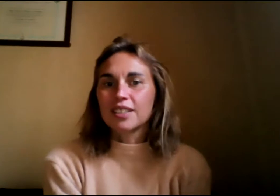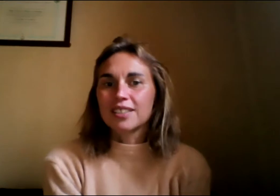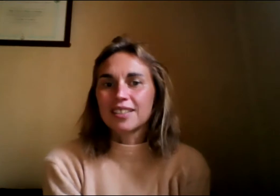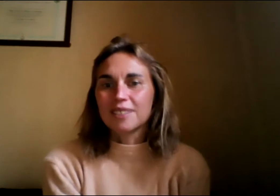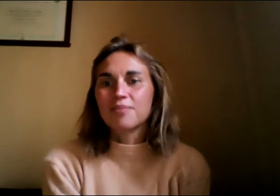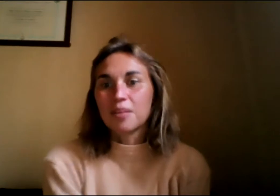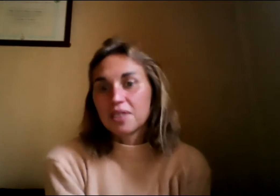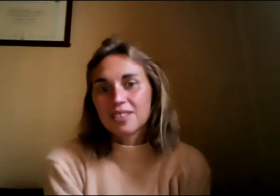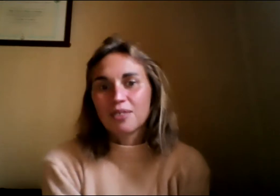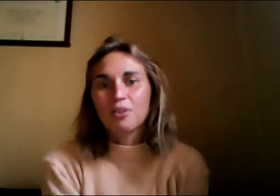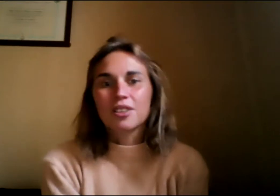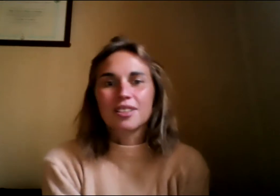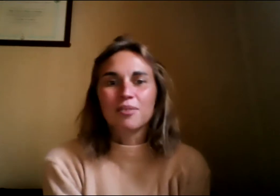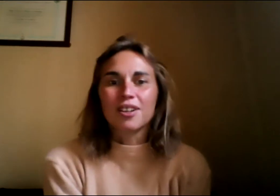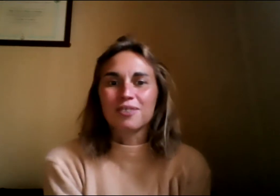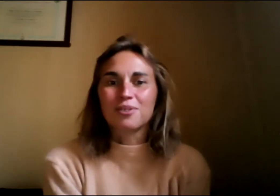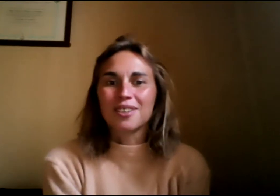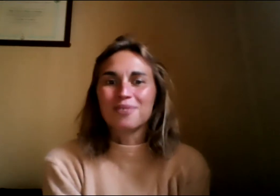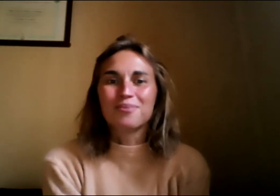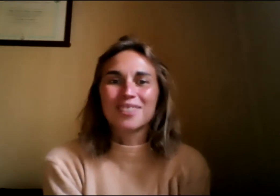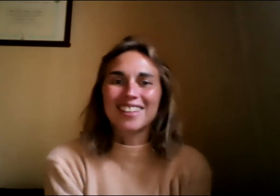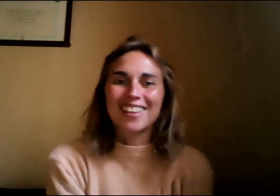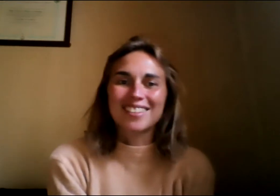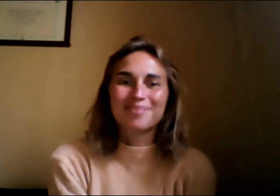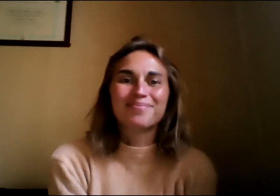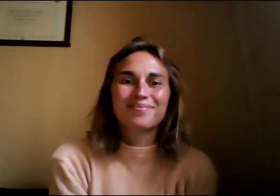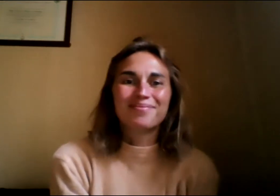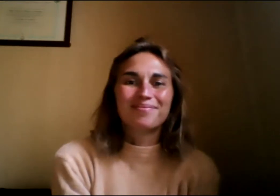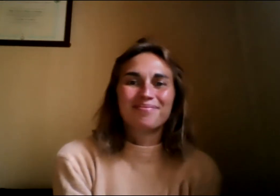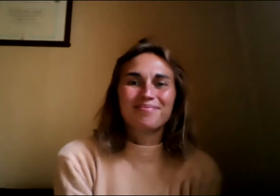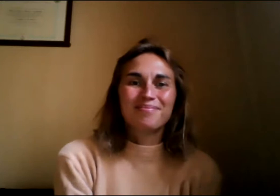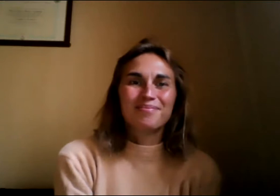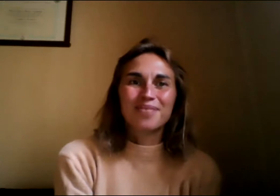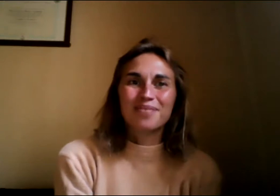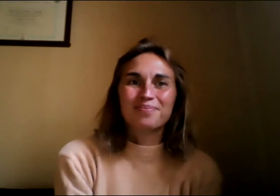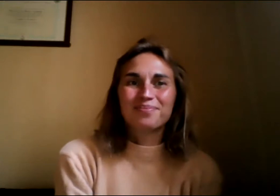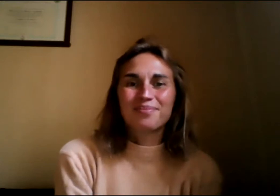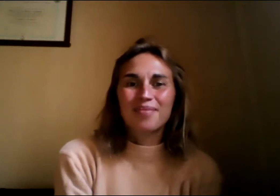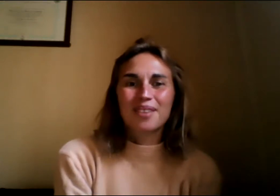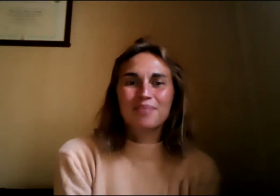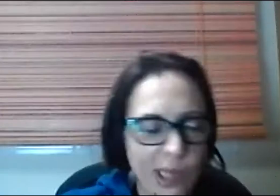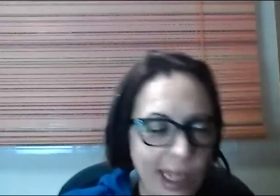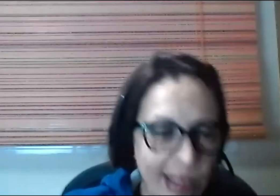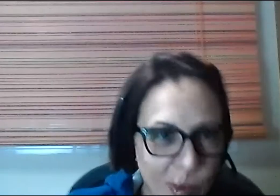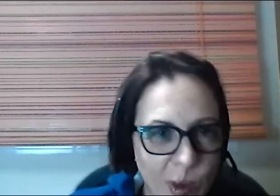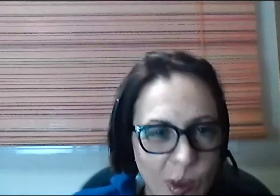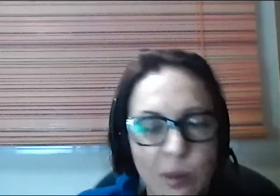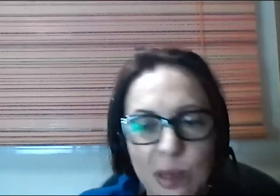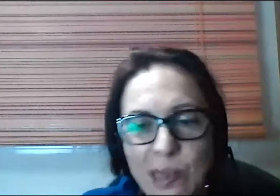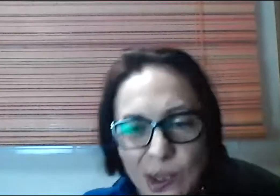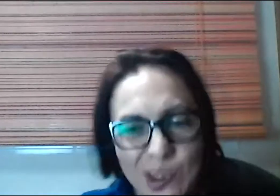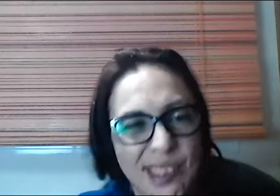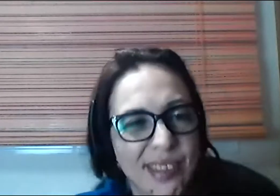resultado interesante. A mí, desde luego, que sí que me lo ha resultado. Muchas gracias. Bueno. No, muchas gracias